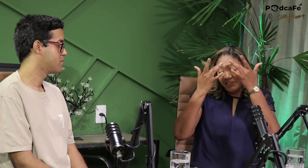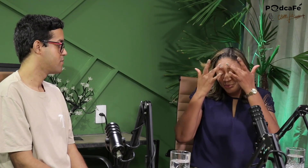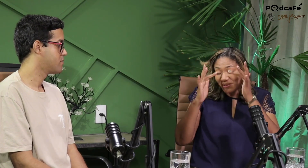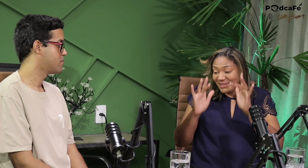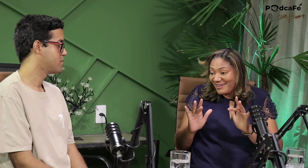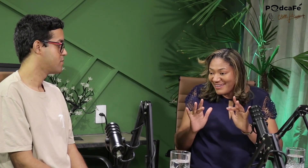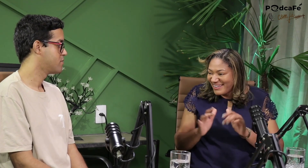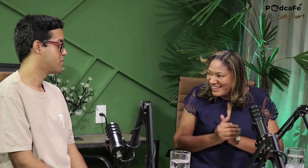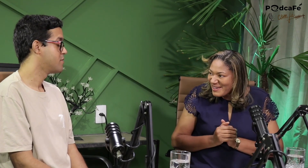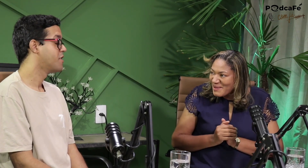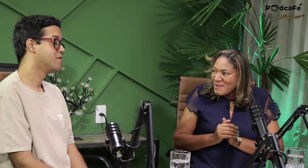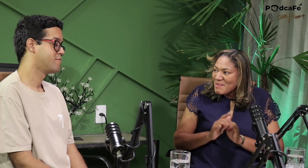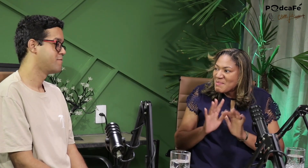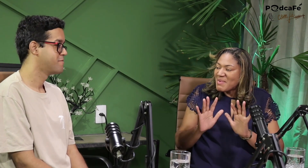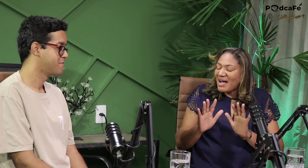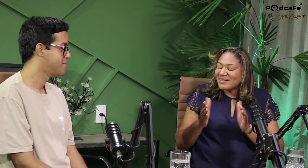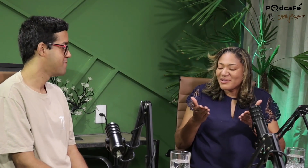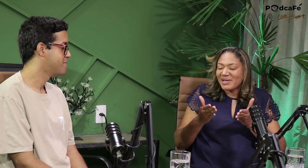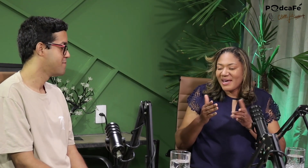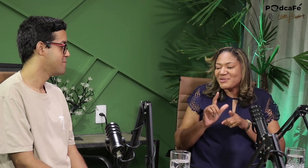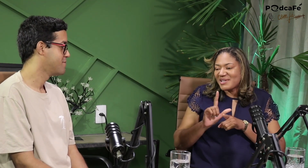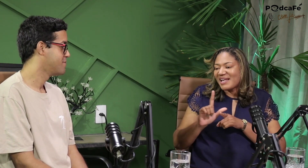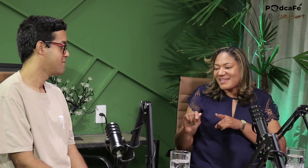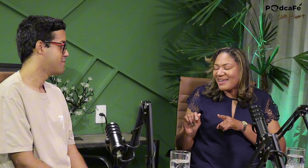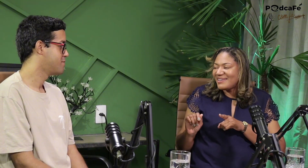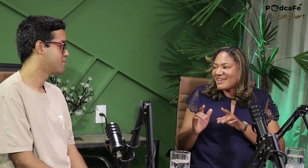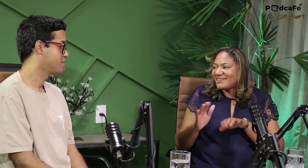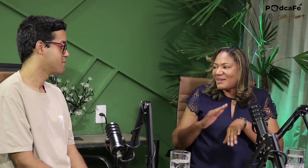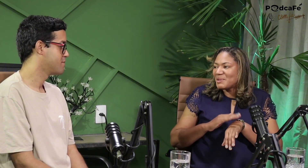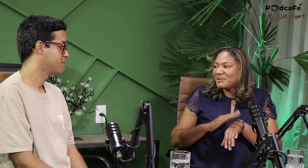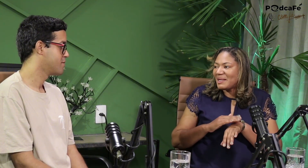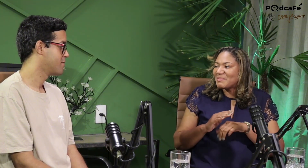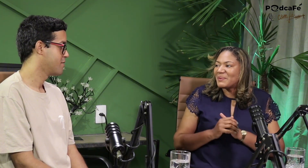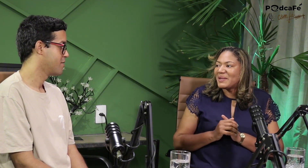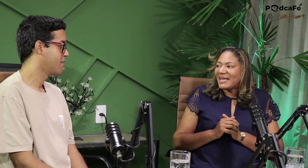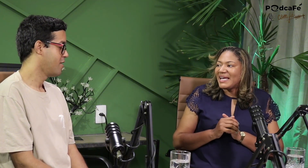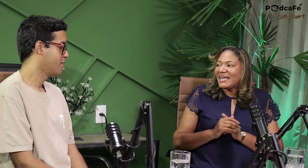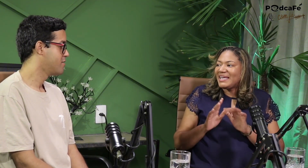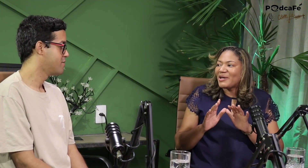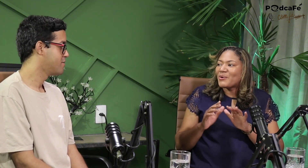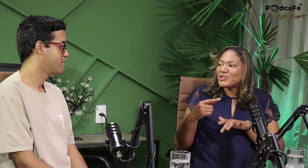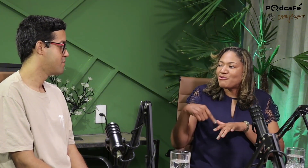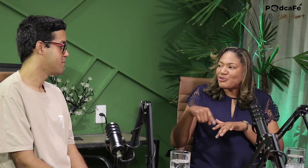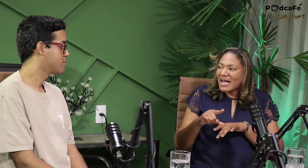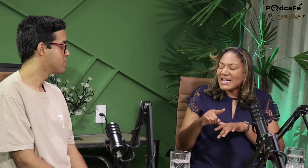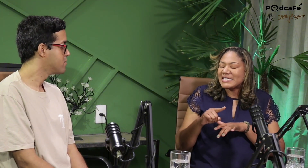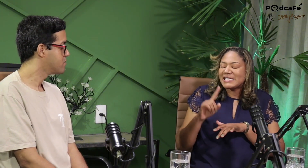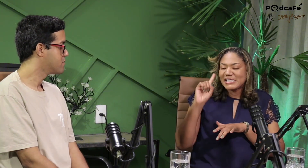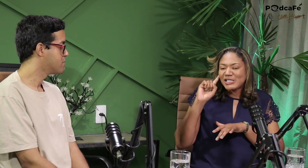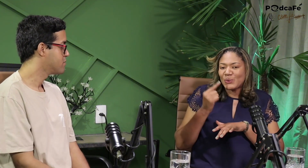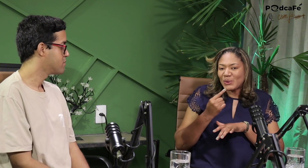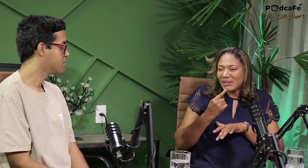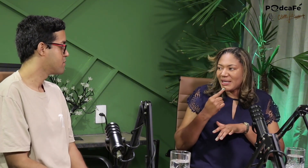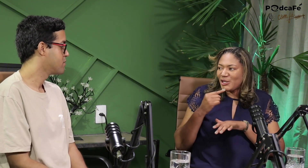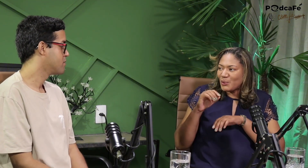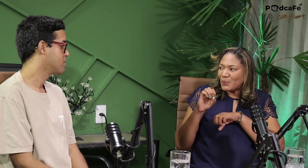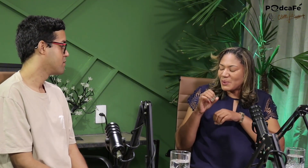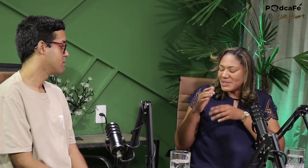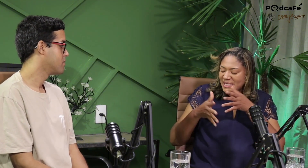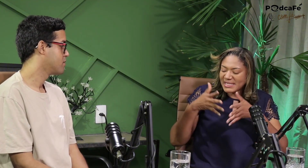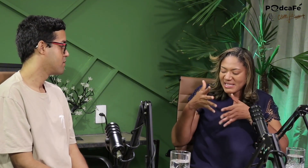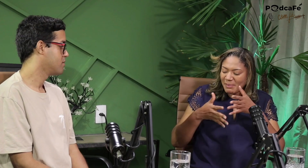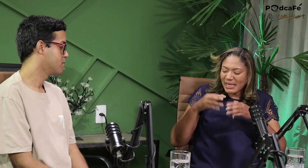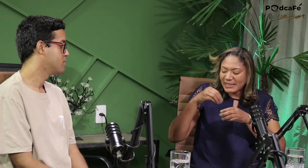trabalhar? Eu falei, eu não sei, mas eu quero já sair, já está no meu tempo. E quando eu fui na casa desse senhor, né, que